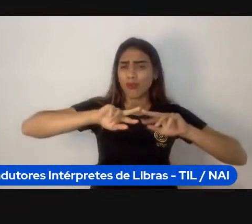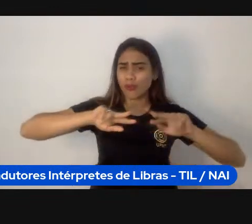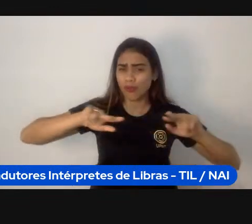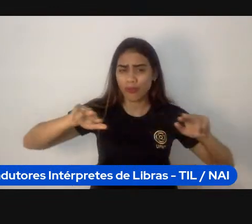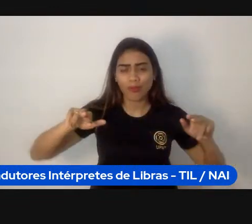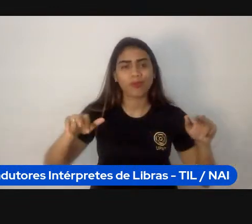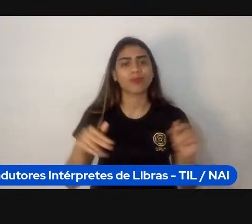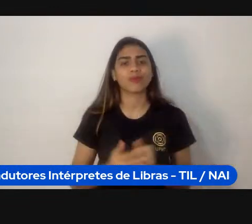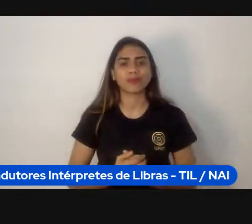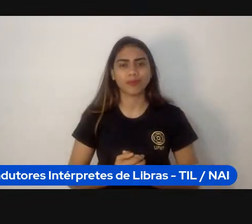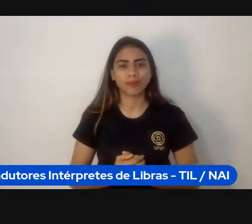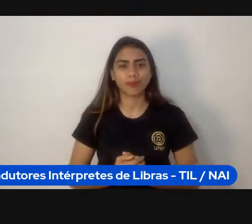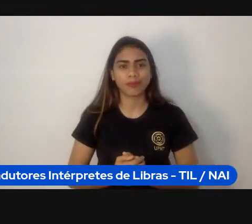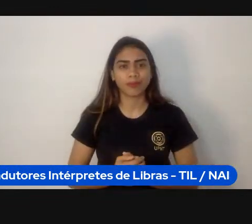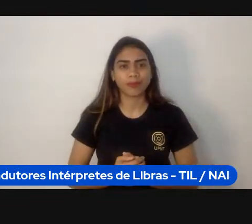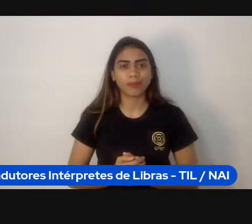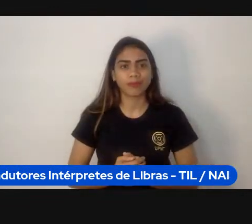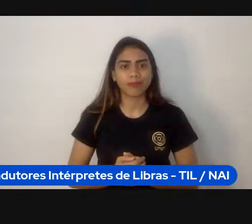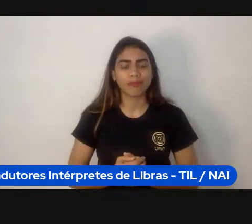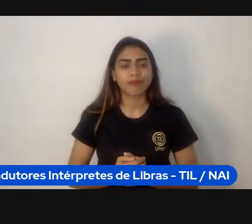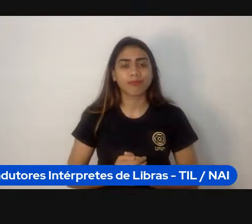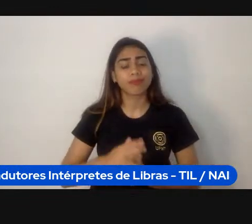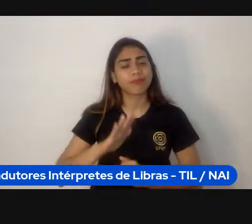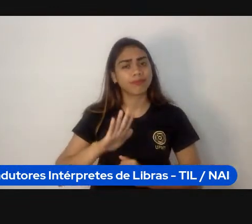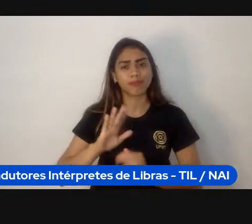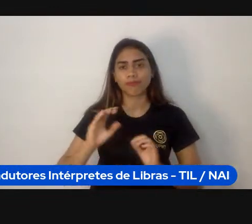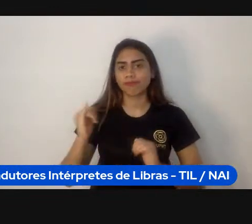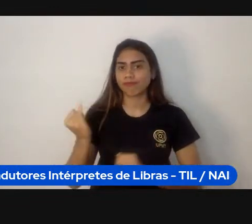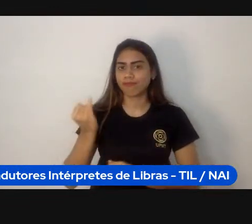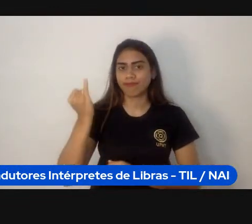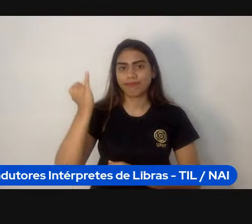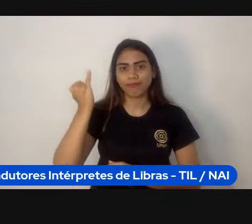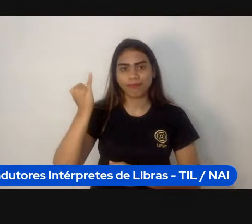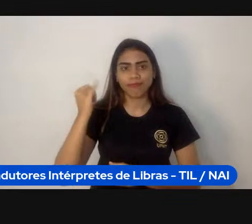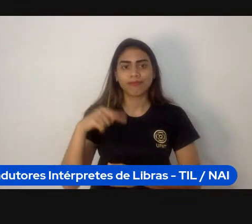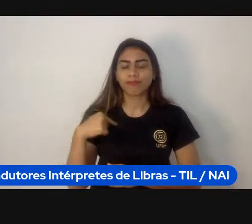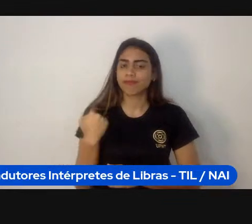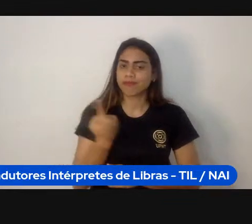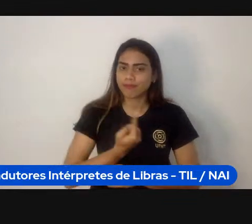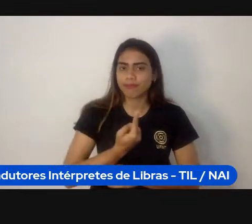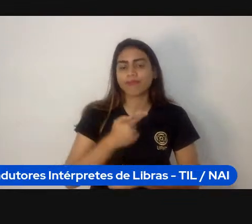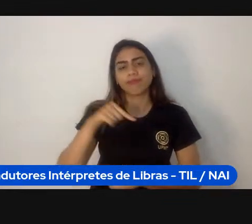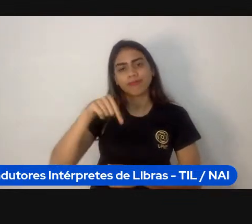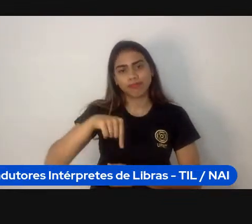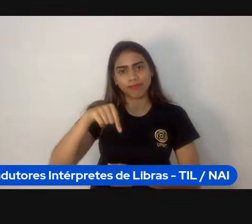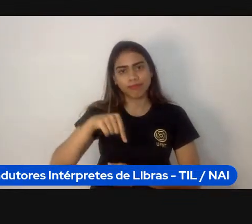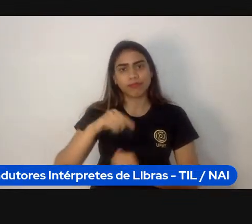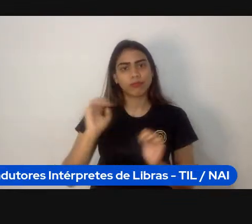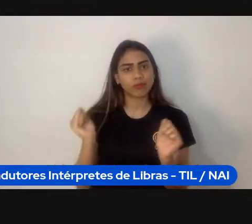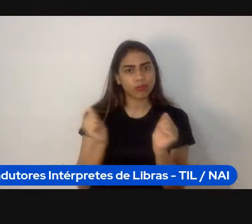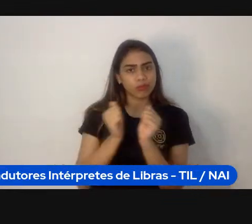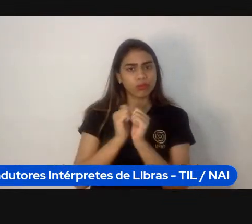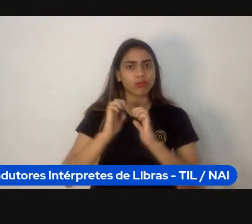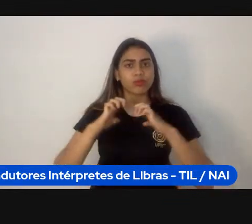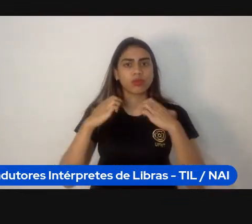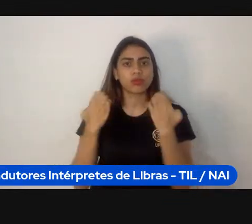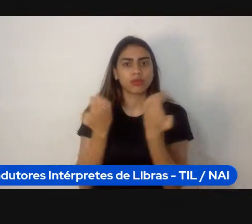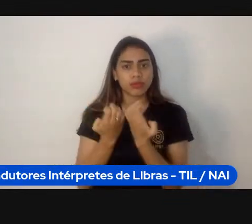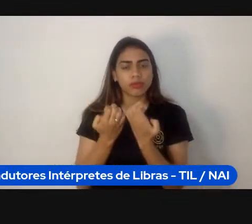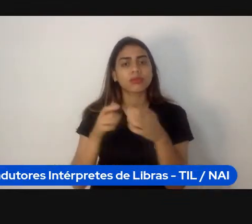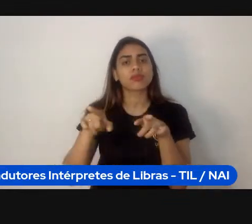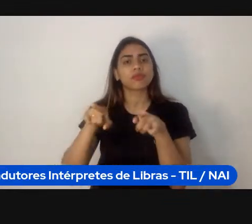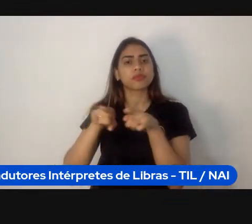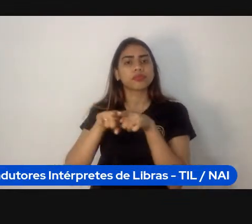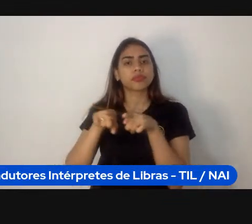E enfim, estão sendo essenciais aí para que pudéssemos estar realizando esse evento hoje. Também agradeço aos